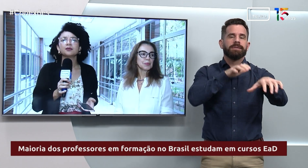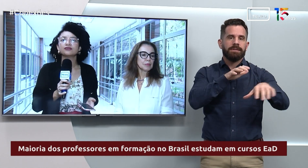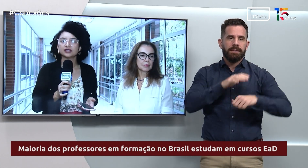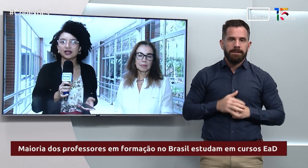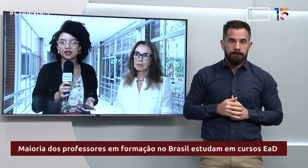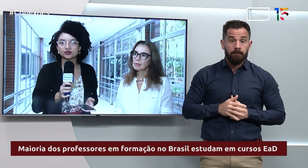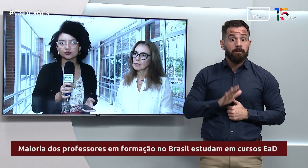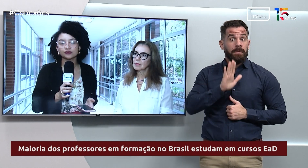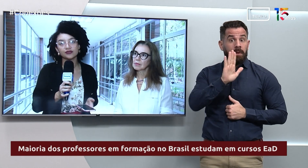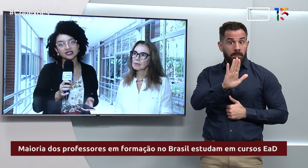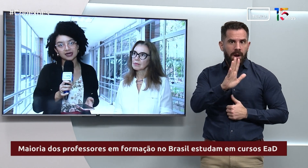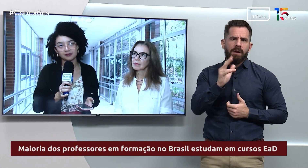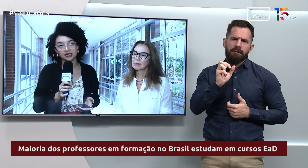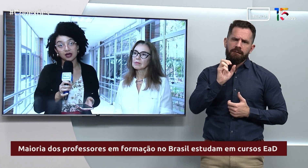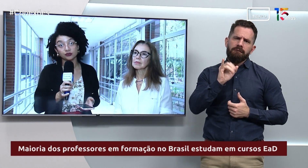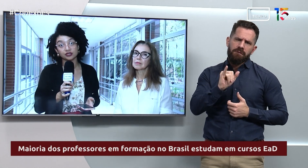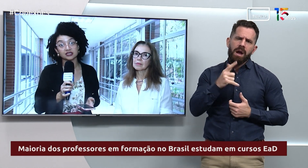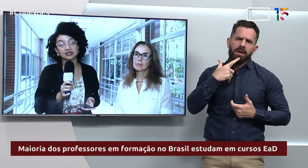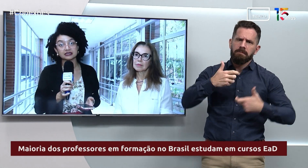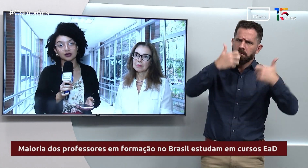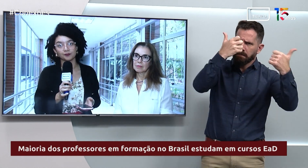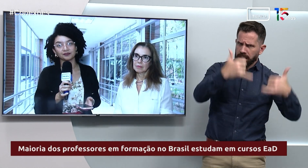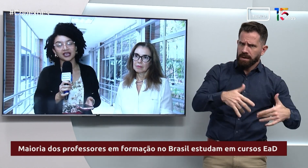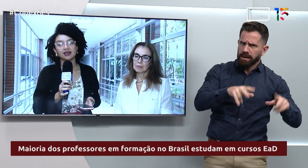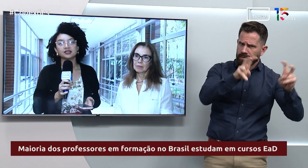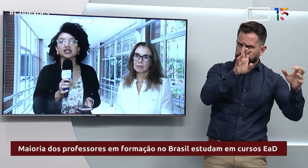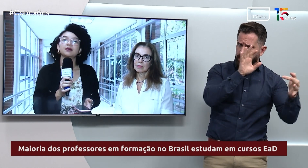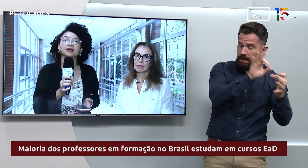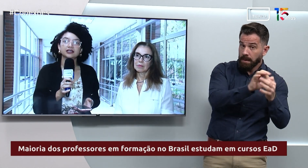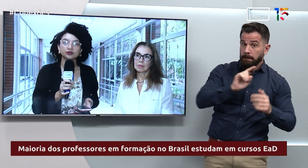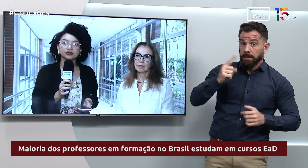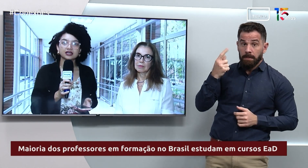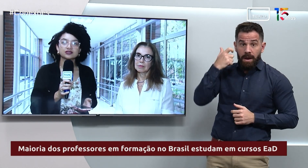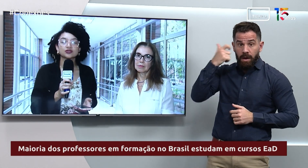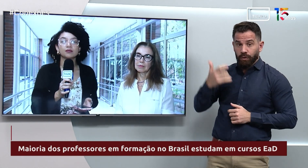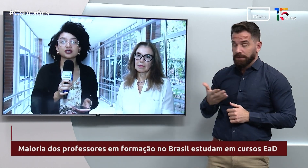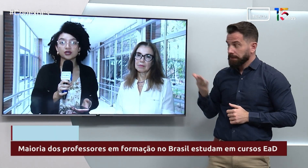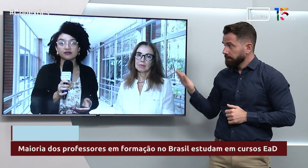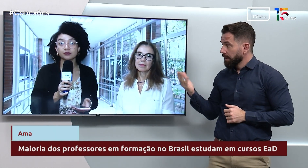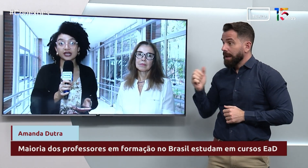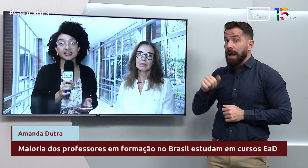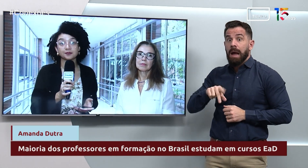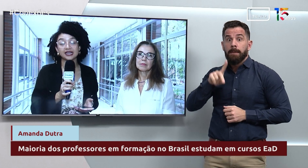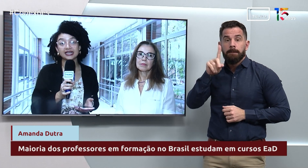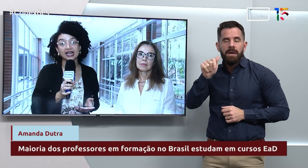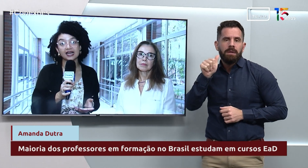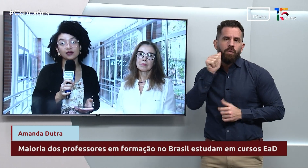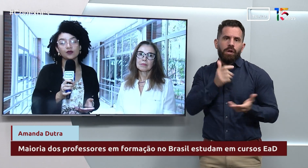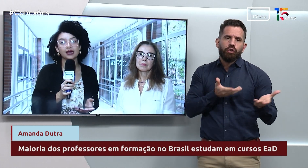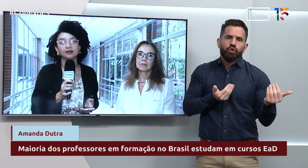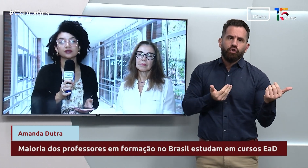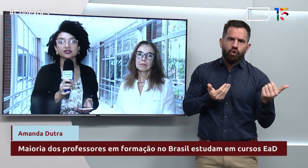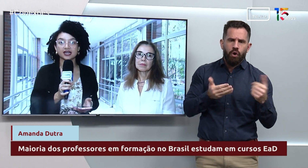antes de me aprofundar no assunto, vou fazer a minha autodescrição. Me chamo Amanda Dutra, sou uma jovem mulher de pele clara com cabelos